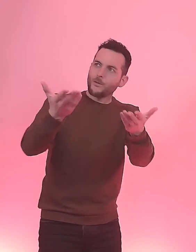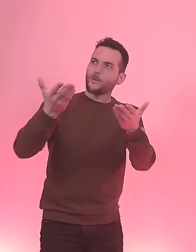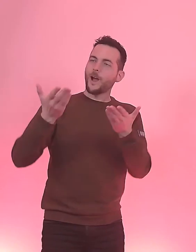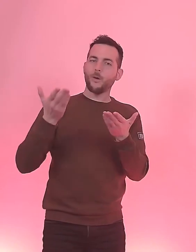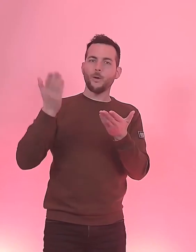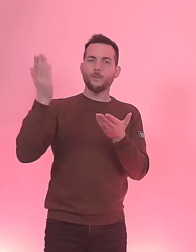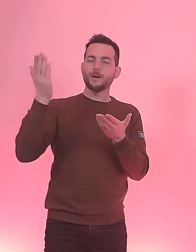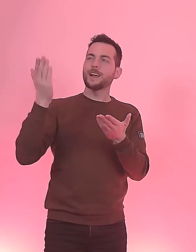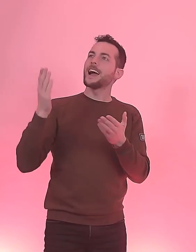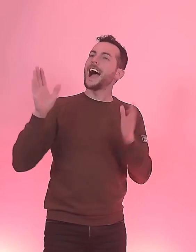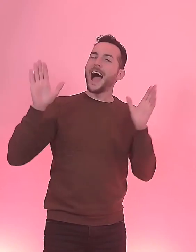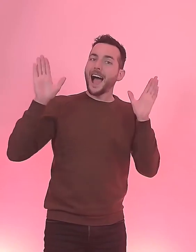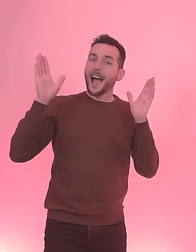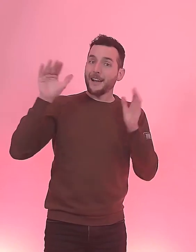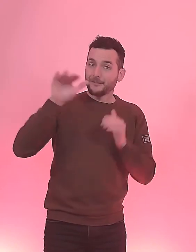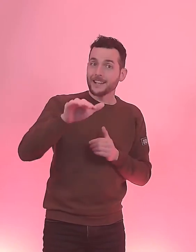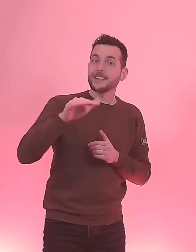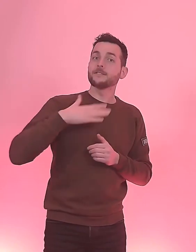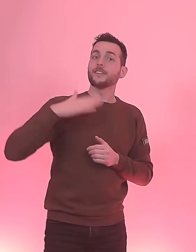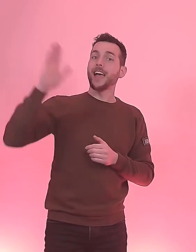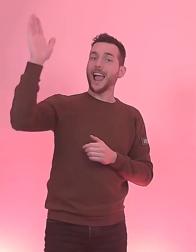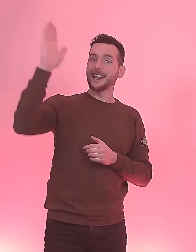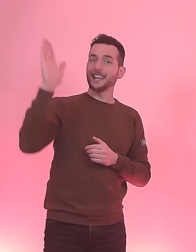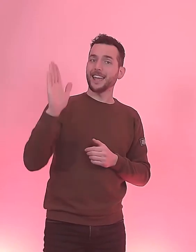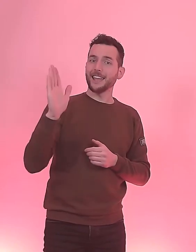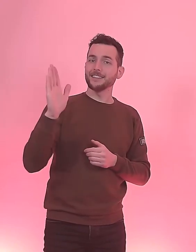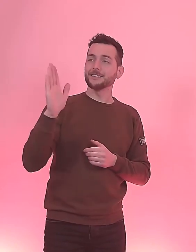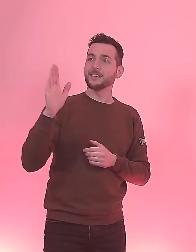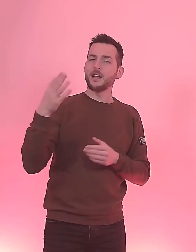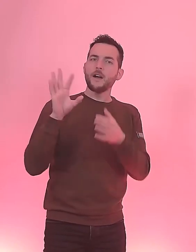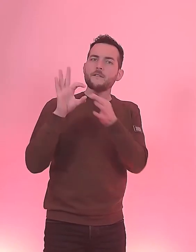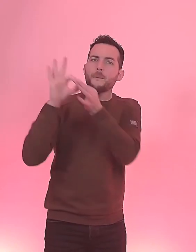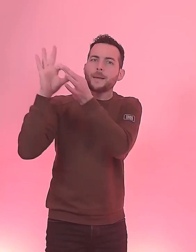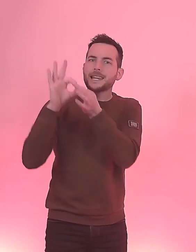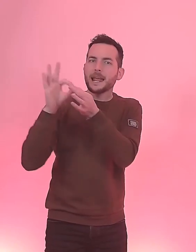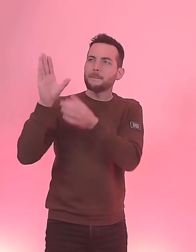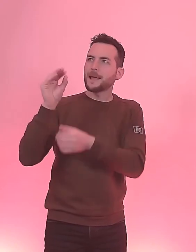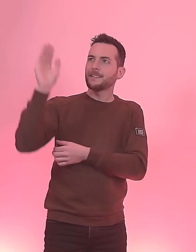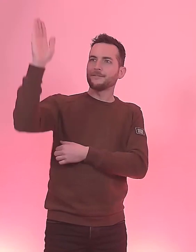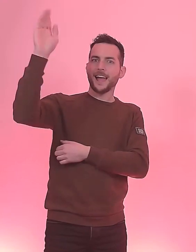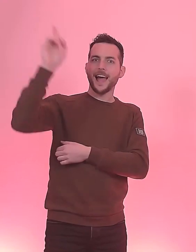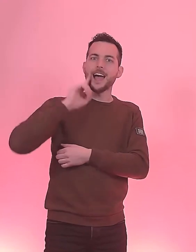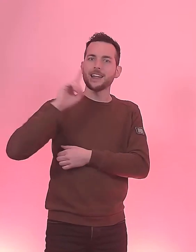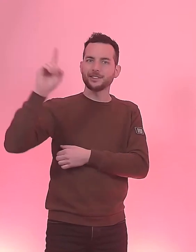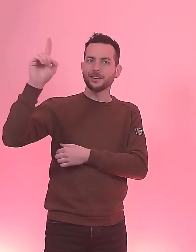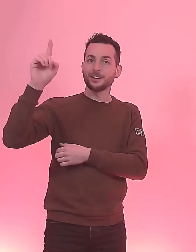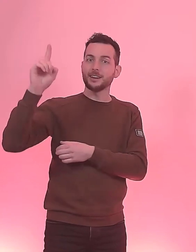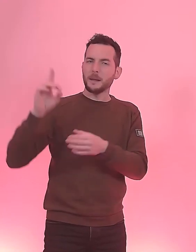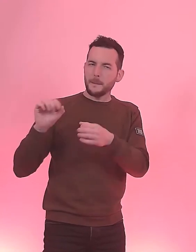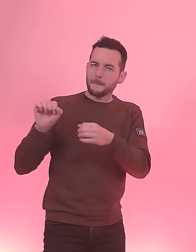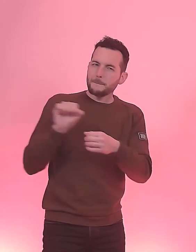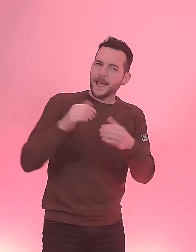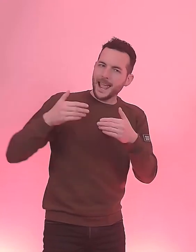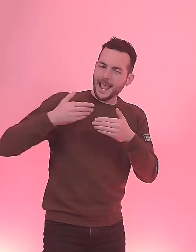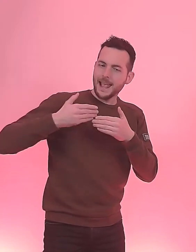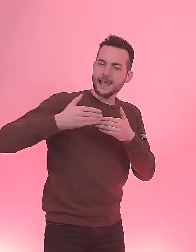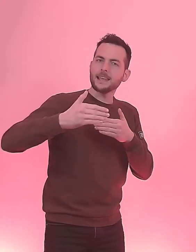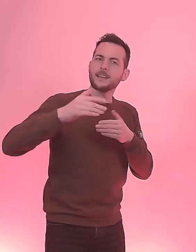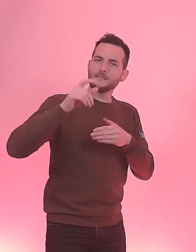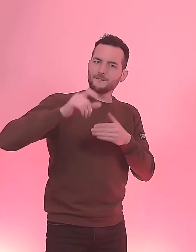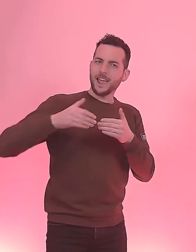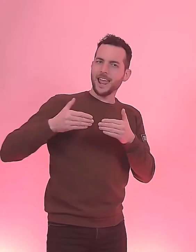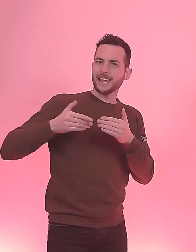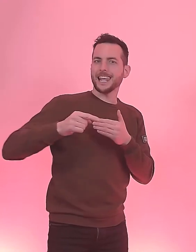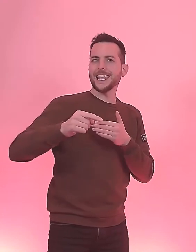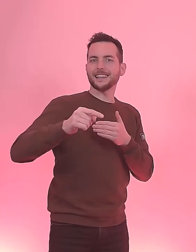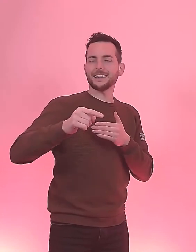aanwezigheid met de heilige geest de verbinding met de vader het die met je meegaat deze nieuwe week in